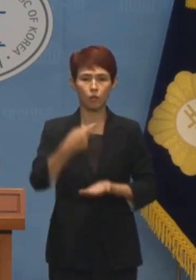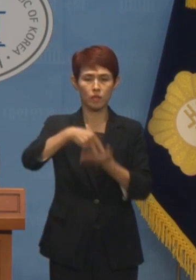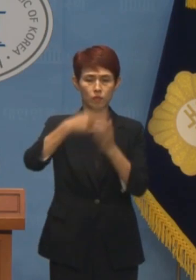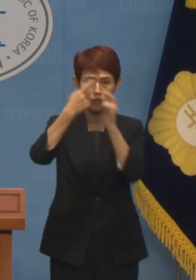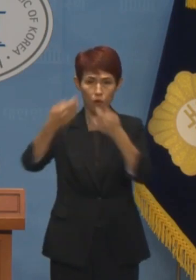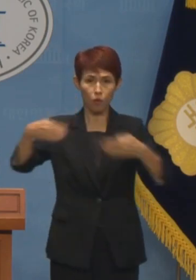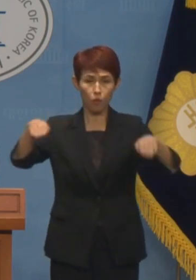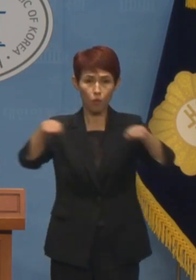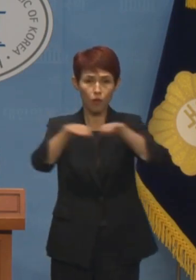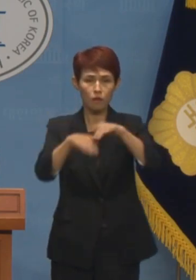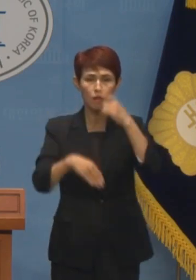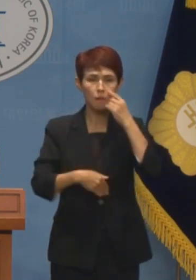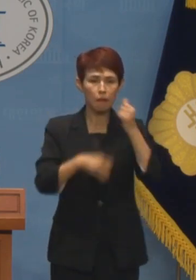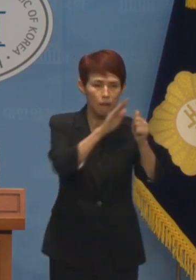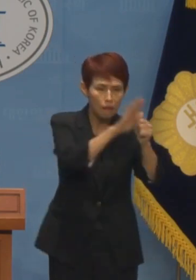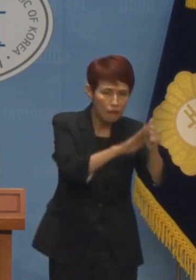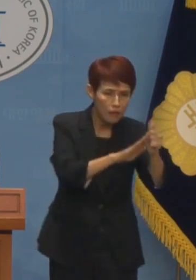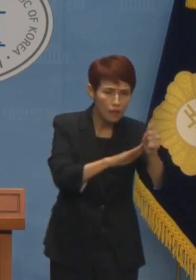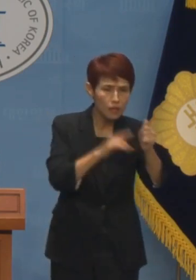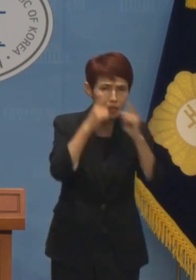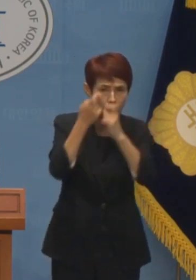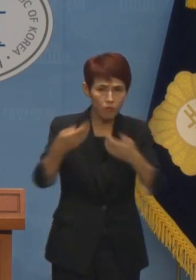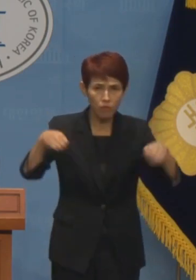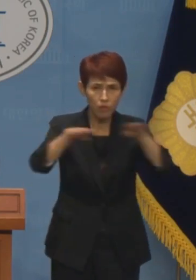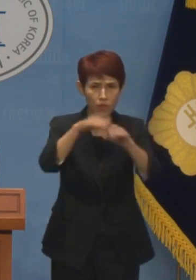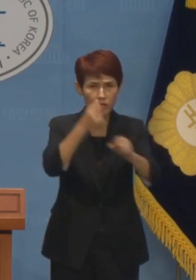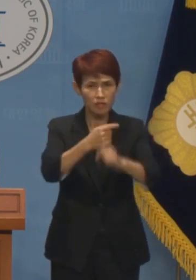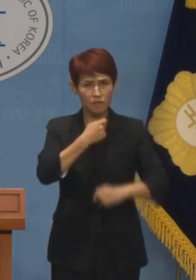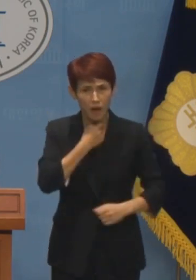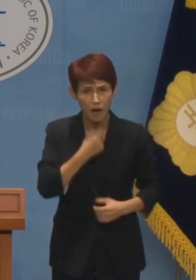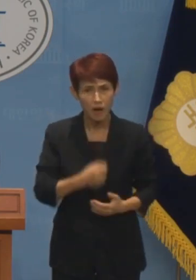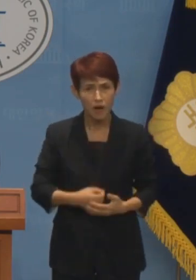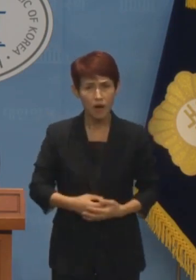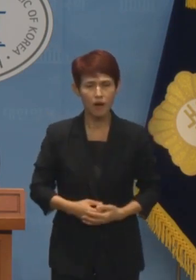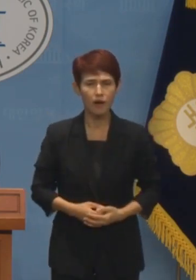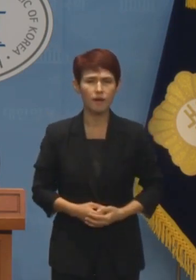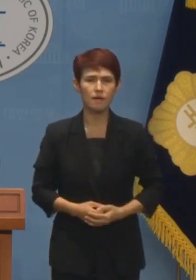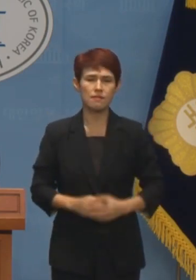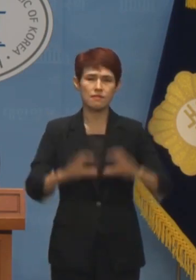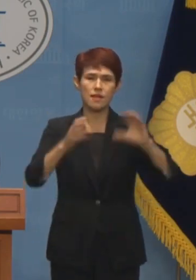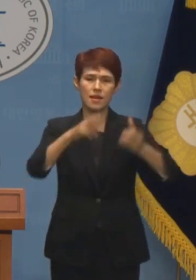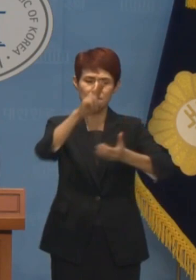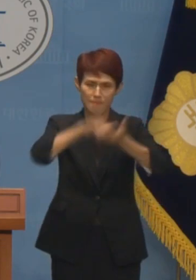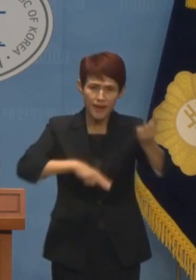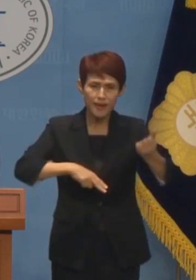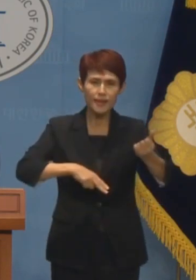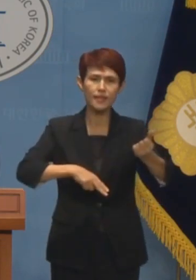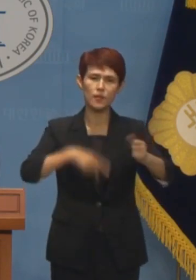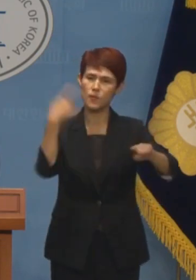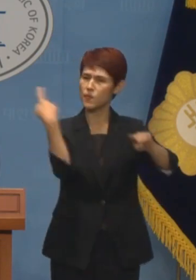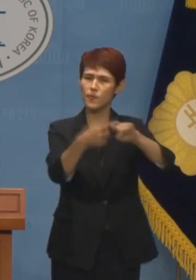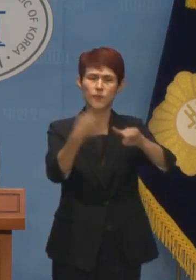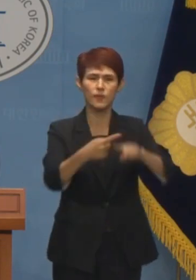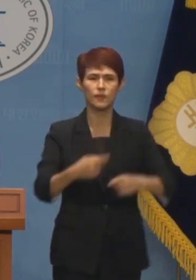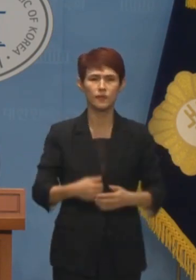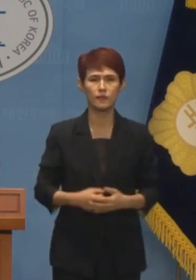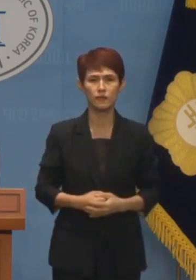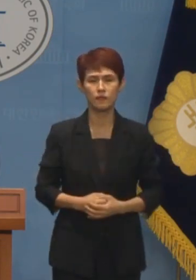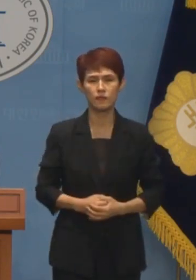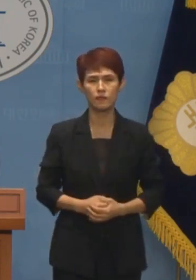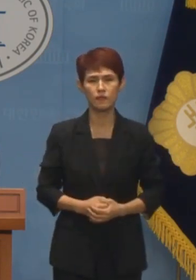독립기념관을 친일기념관으로 만들 생각입니까? 나라를 팔아먹는 일이나 다름없는